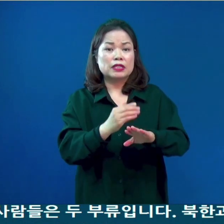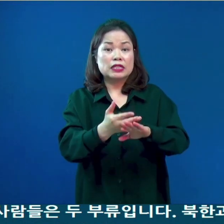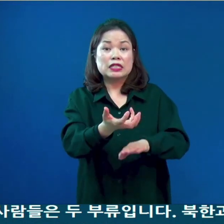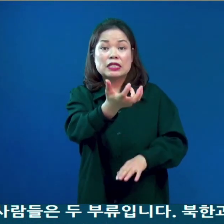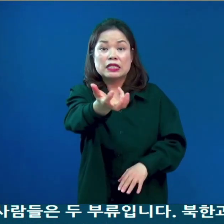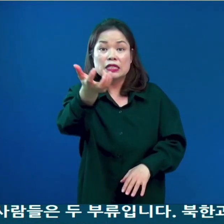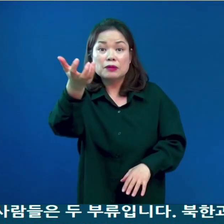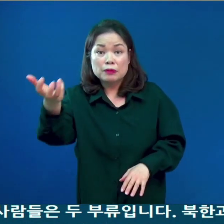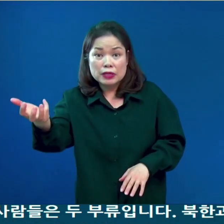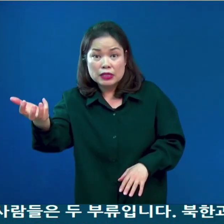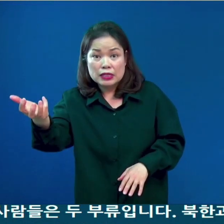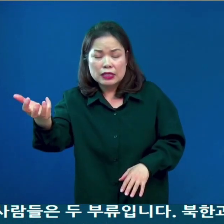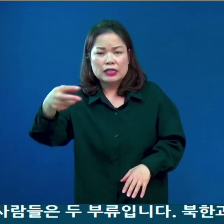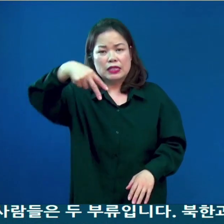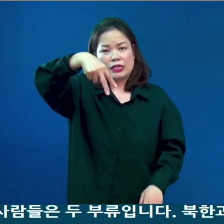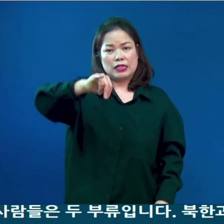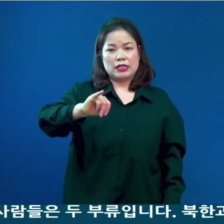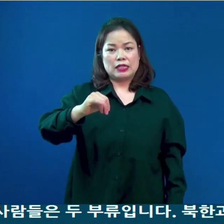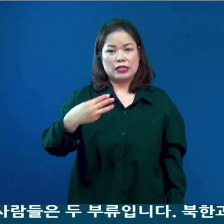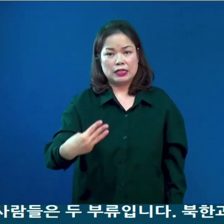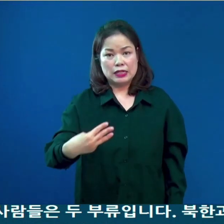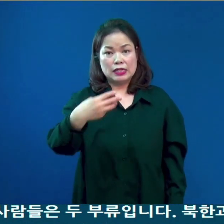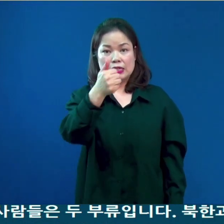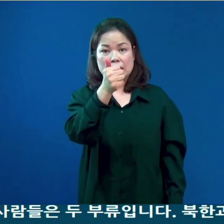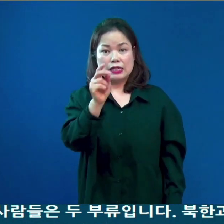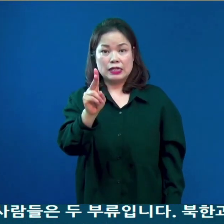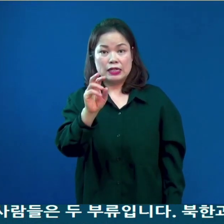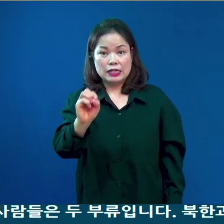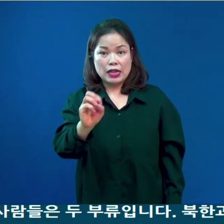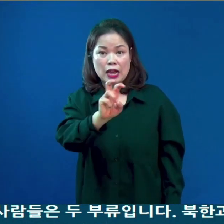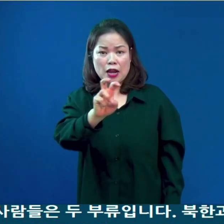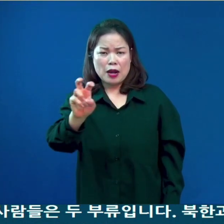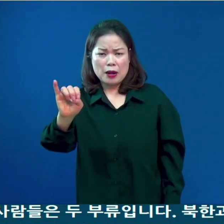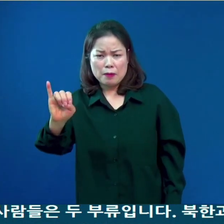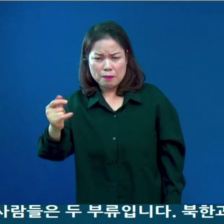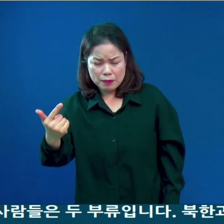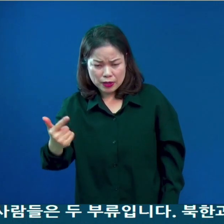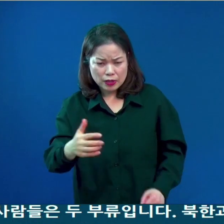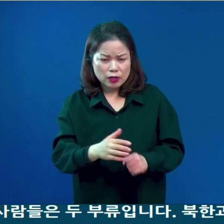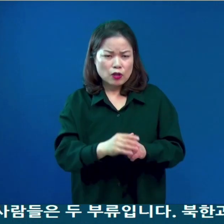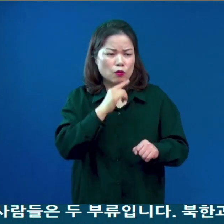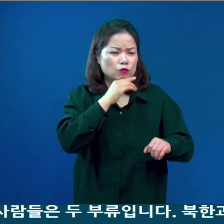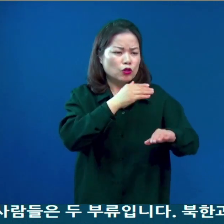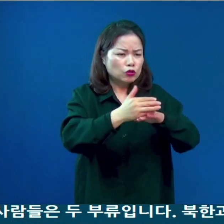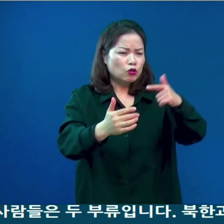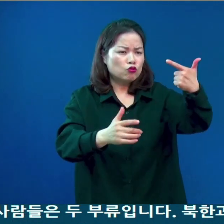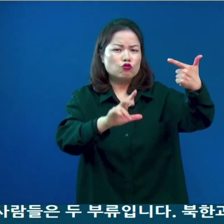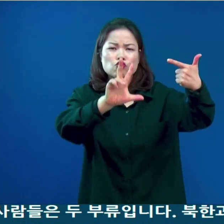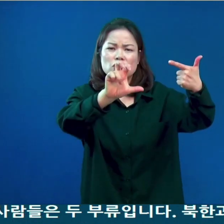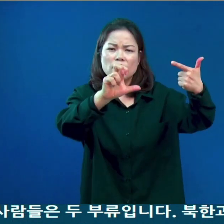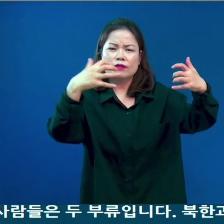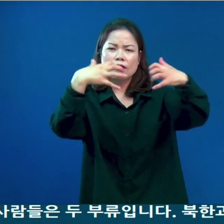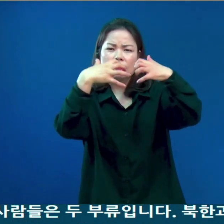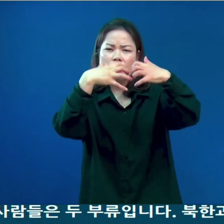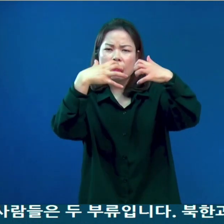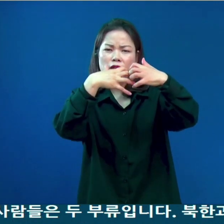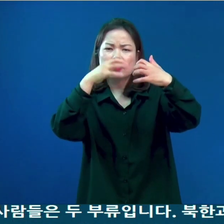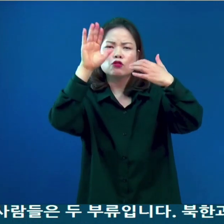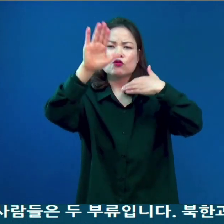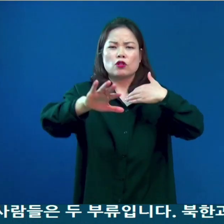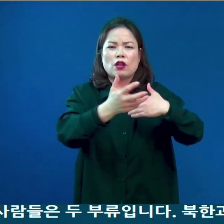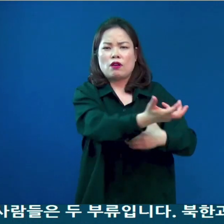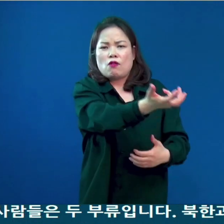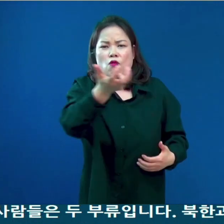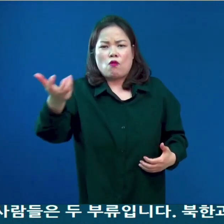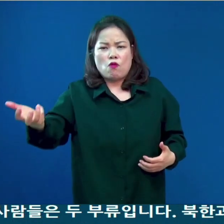하고 실향민이라고도 하고 북에서 6.25 사변을 통해서 6.25 사변 이전에 내려왔던 분들, 6.25